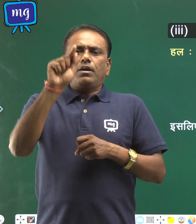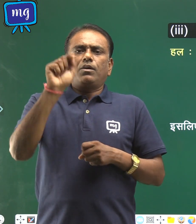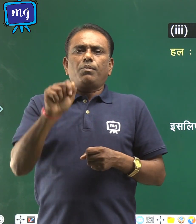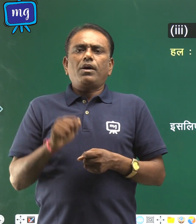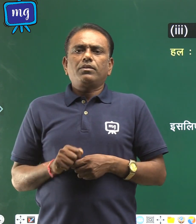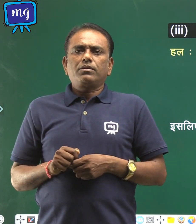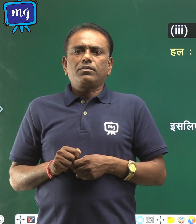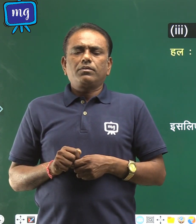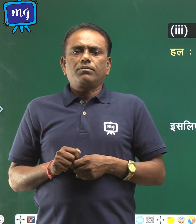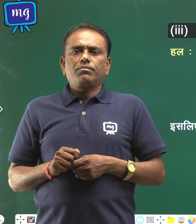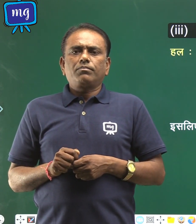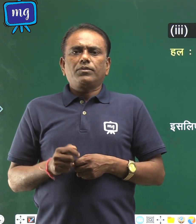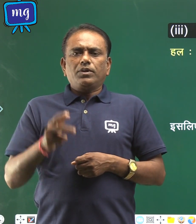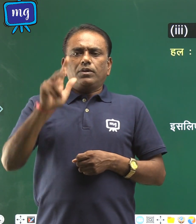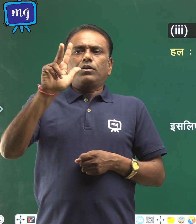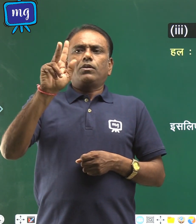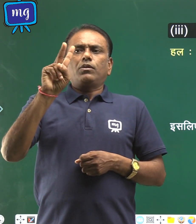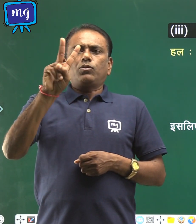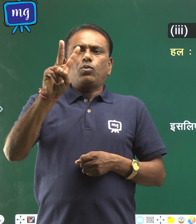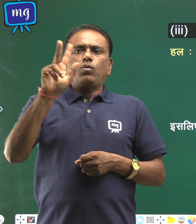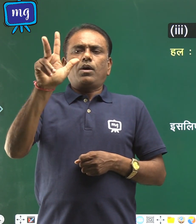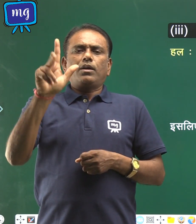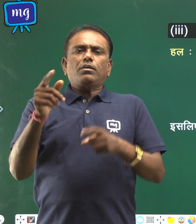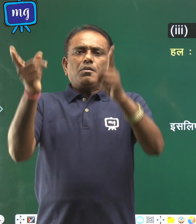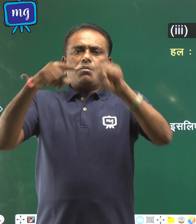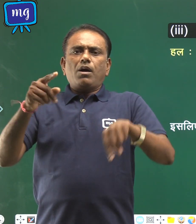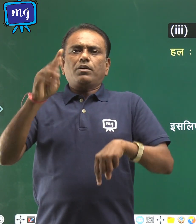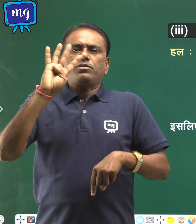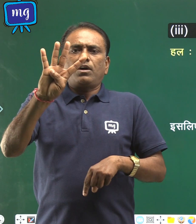अनुपात 28 में भाग 4 का देंगे